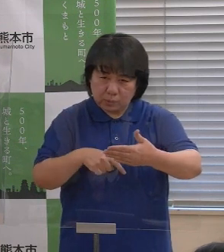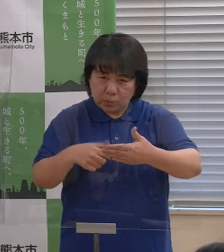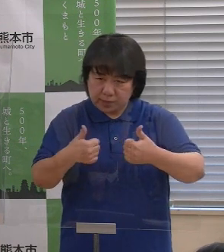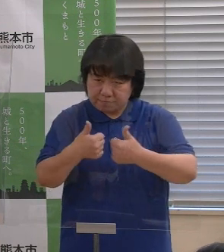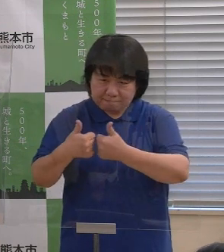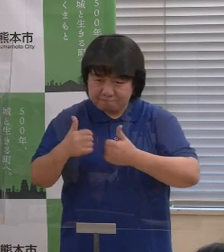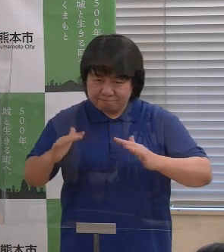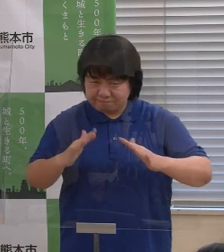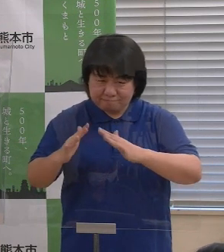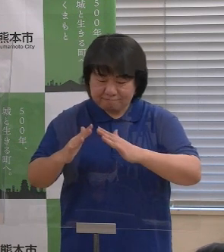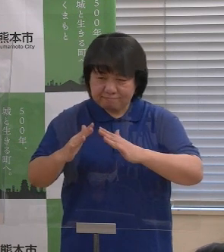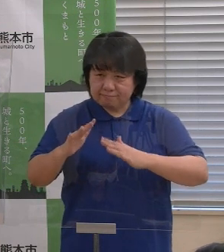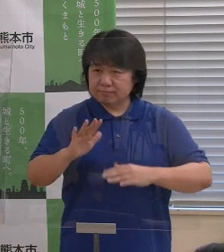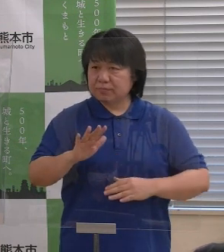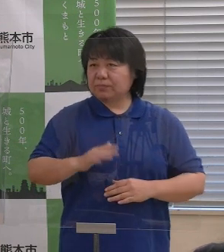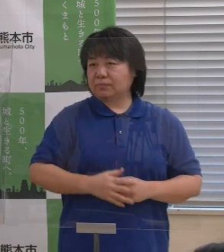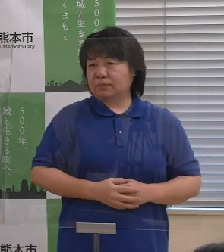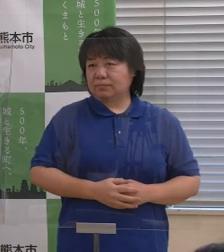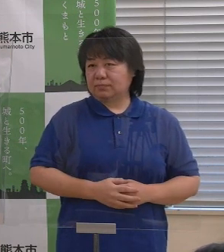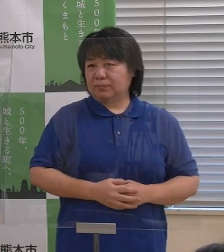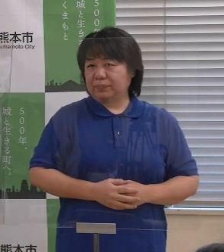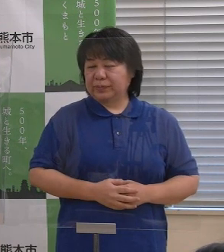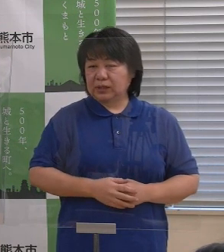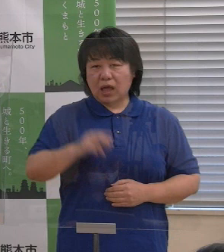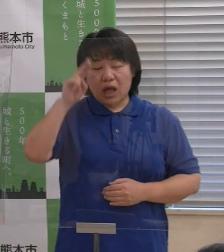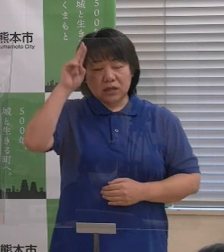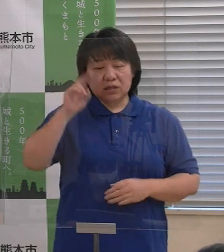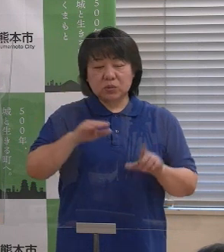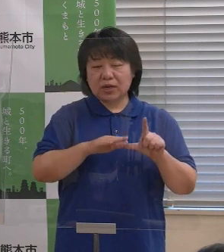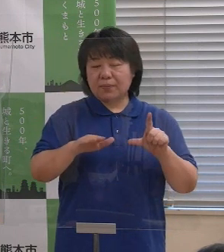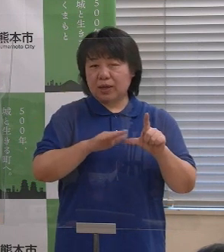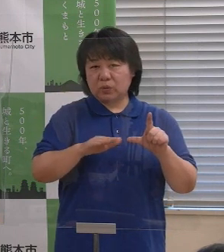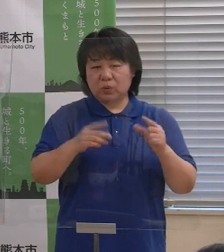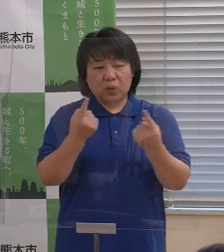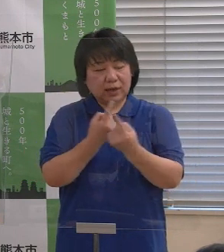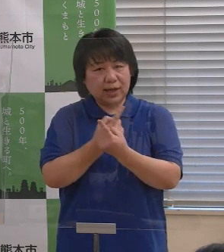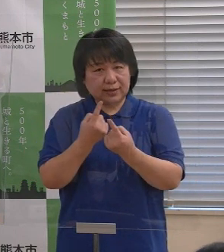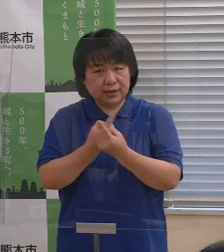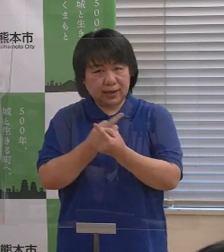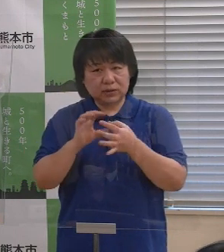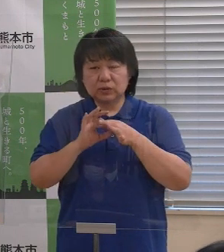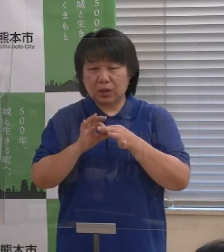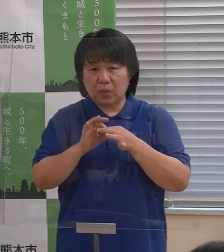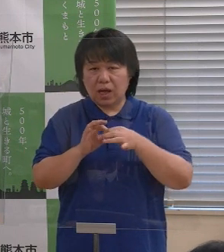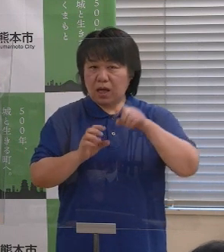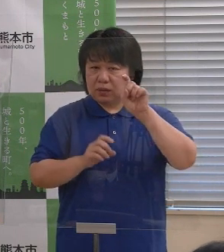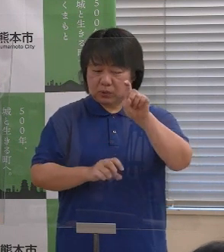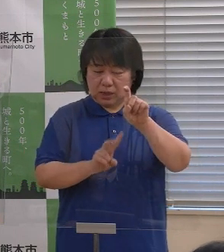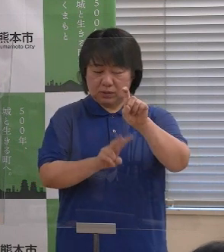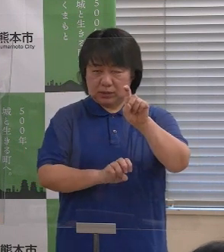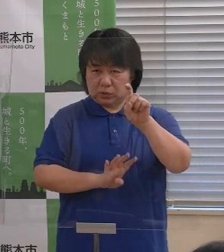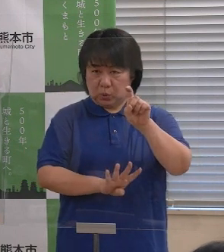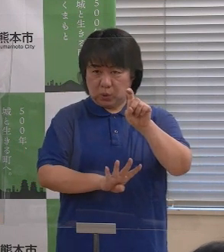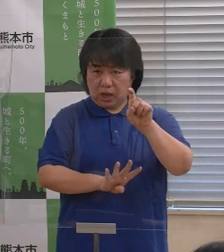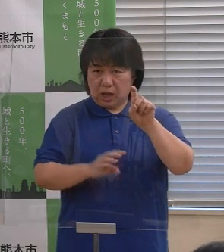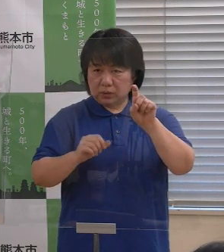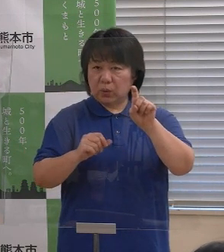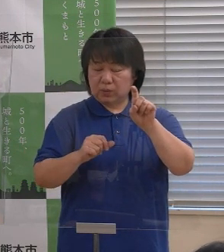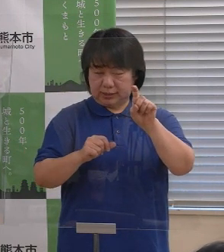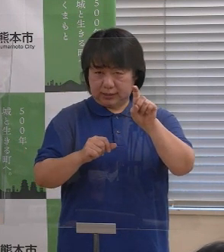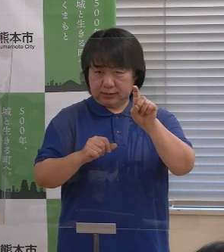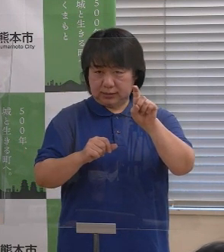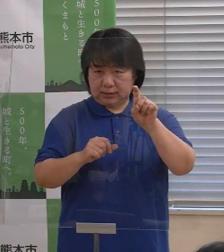ていただきました。リスクレベルの改定にあたっては、10月24日土曜